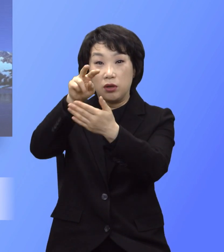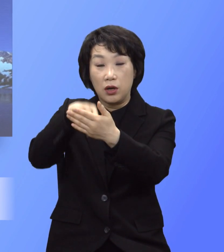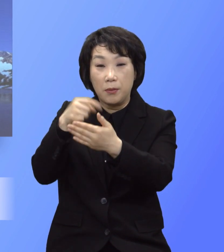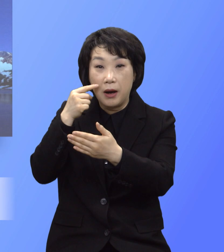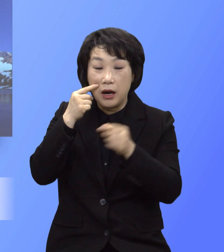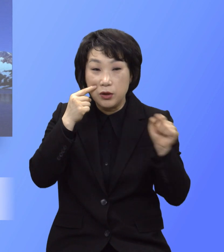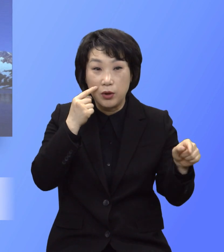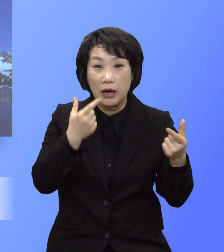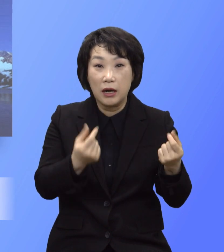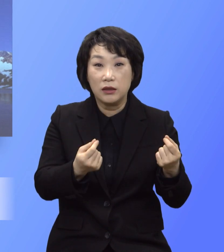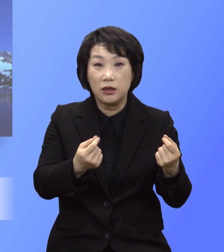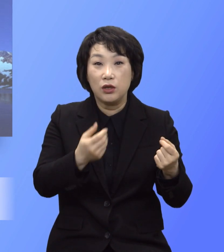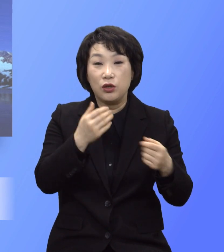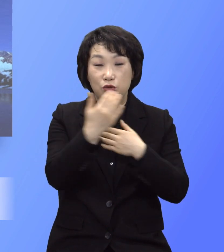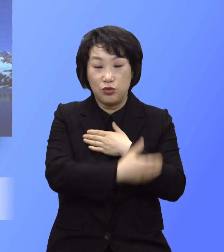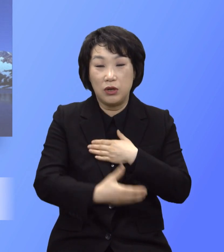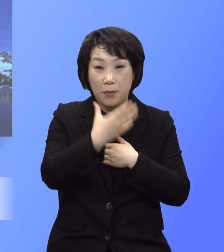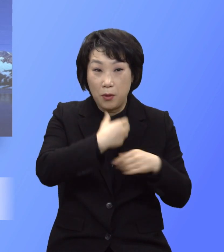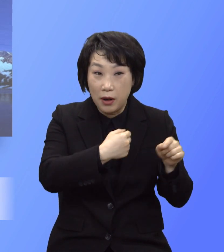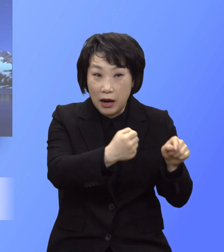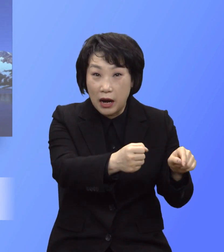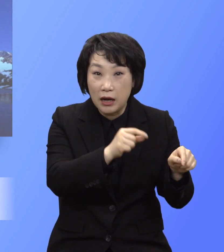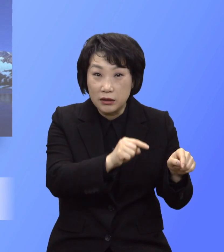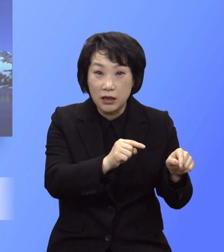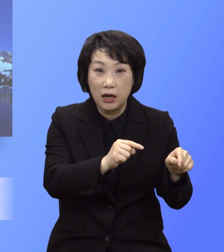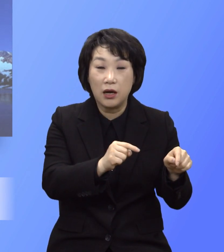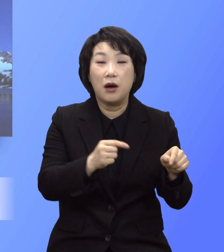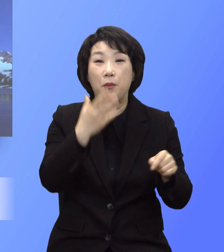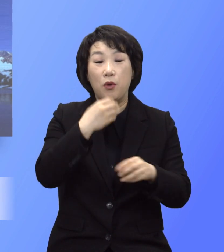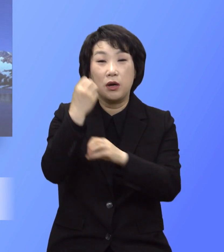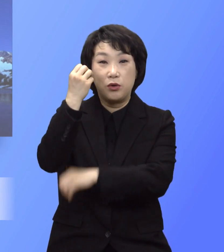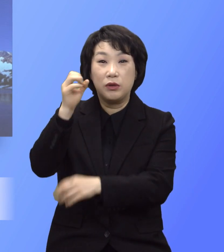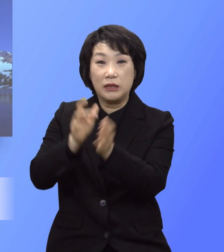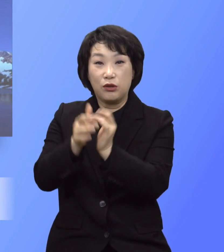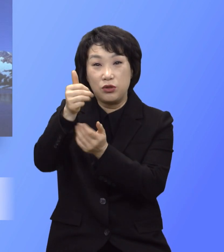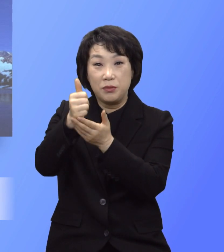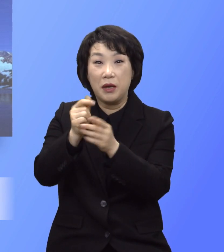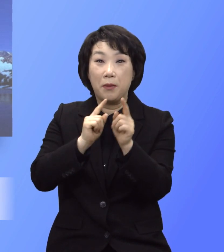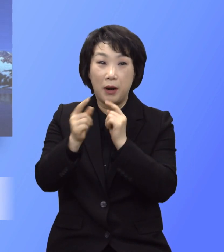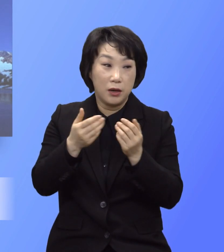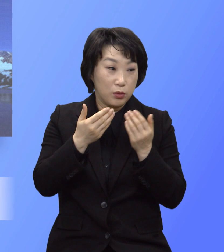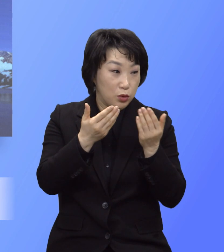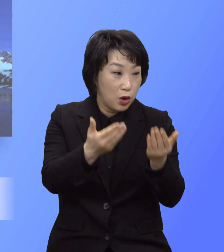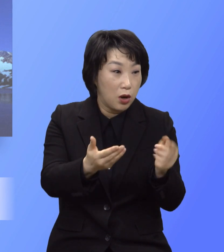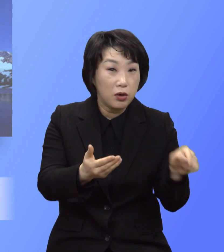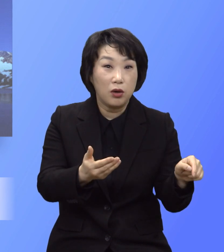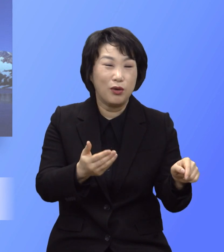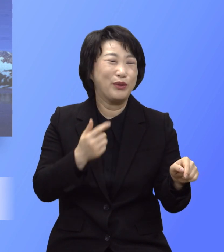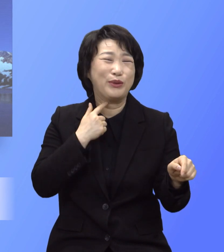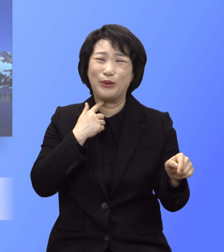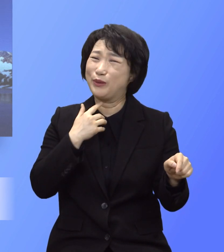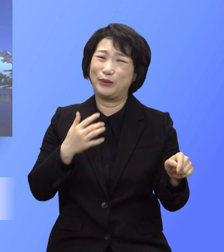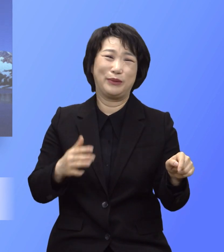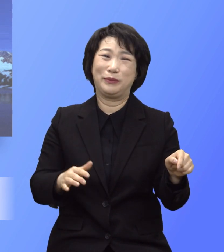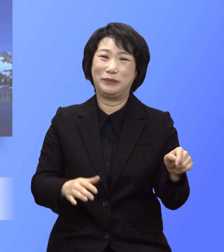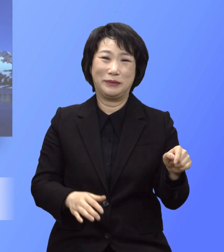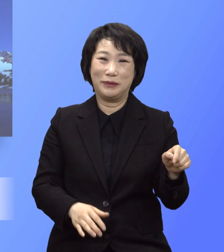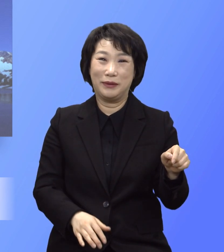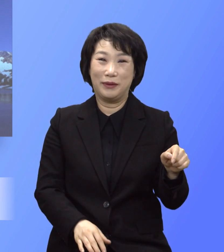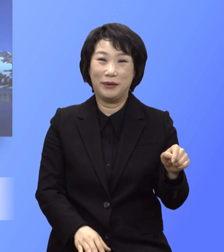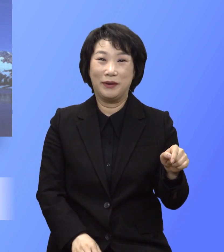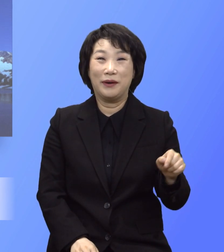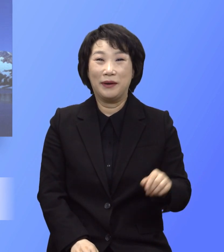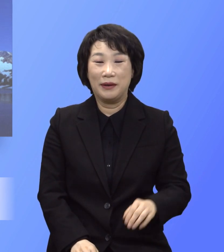받으라고 복의 근원이 되시는 예수님께서 단 한마디도 한 사실이